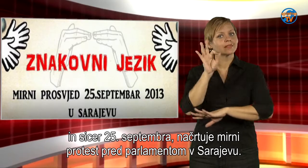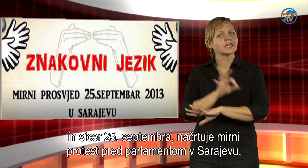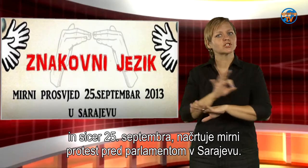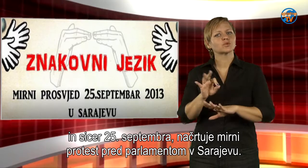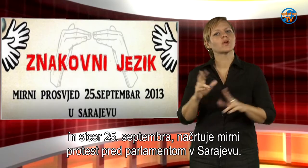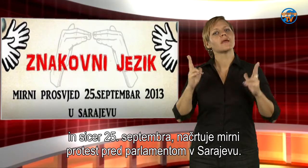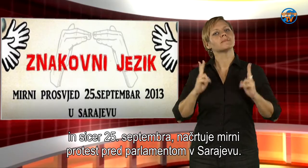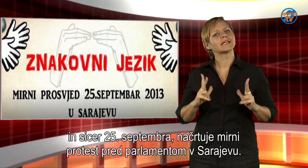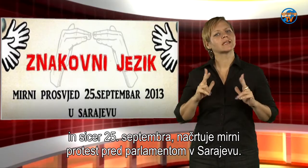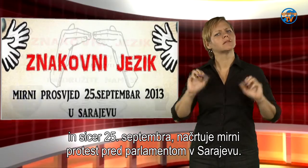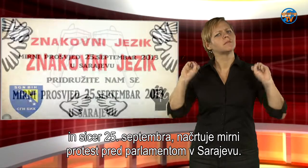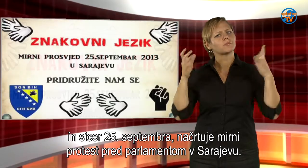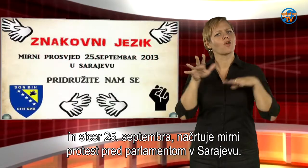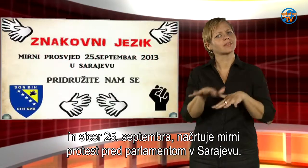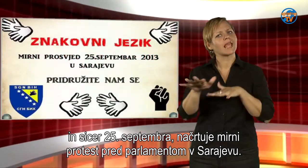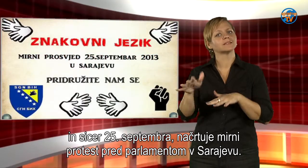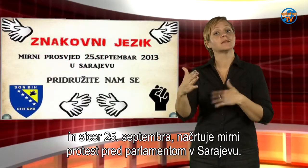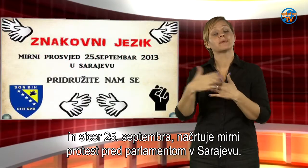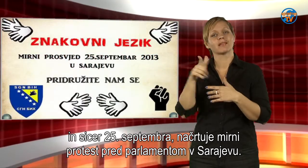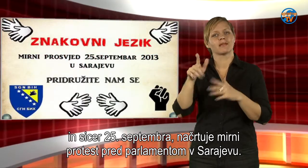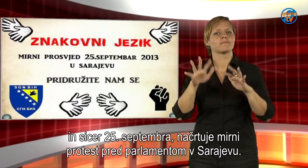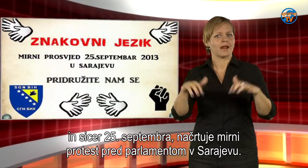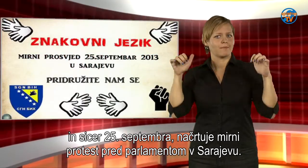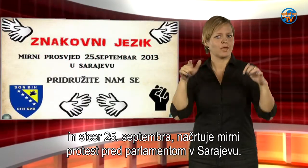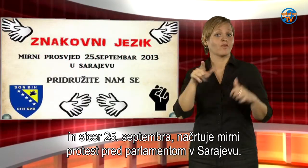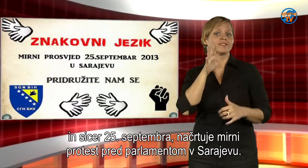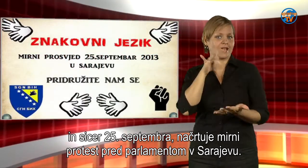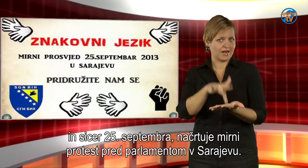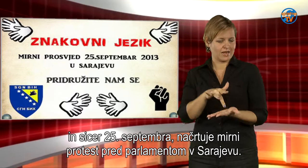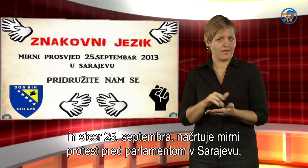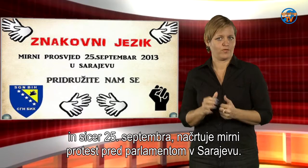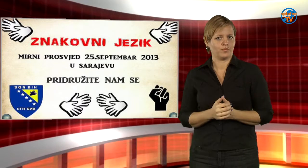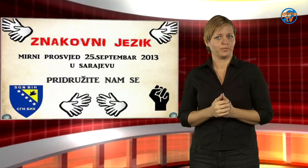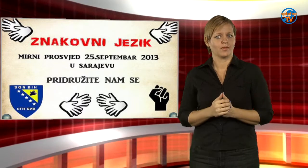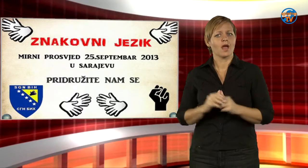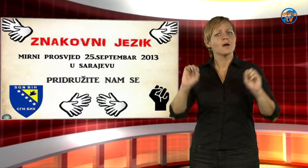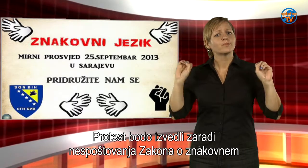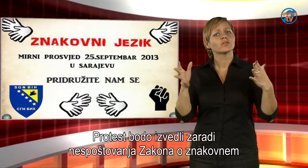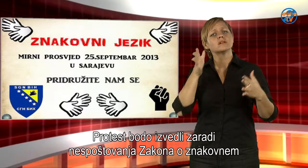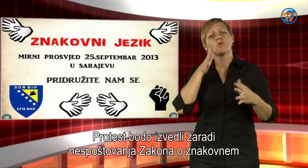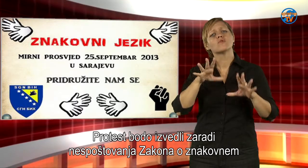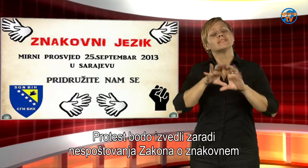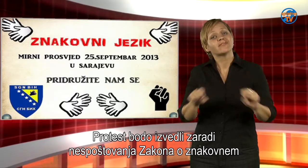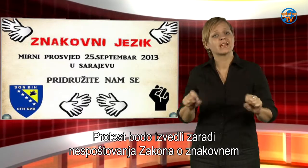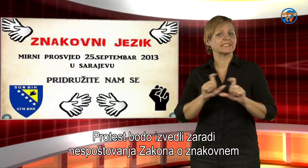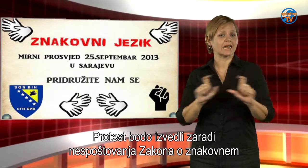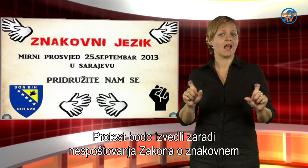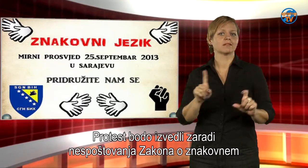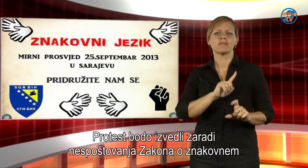septembra načrtuje mirni protest pred parlamentom v Sarajevu. Protest bodo izvedli zaradi